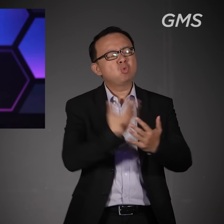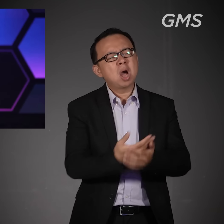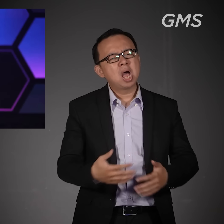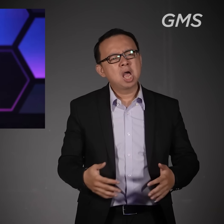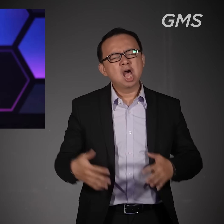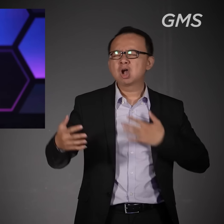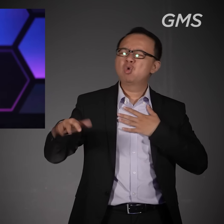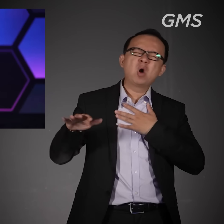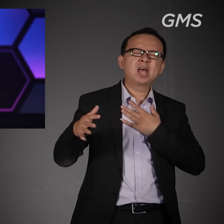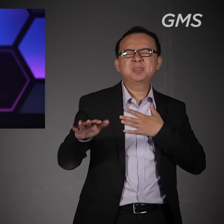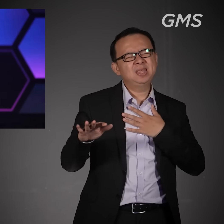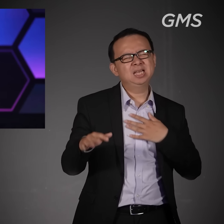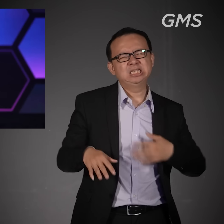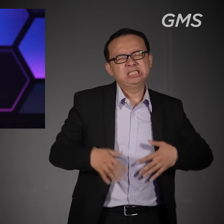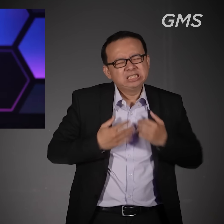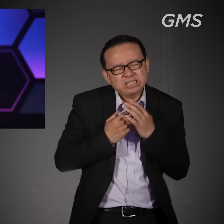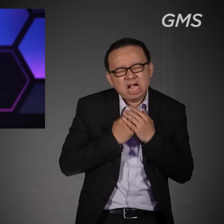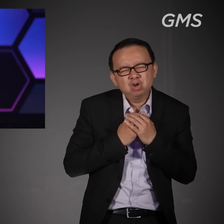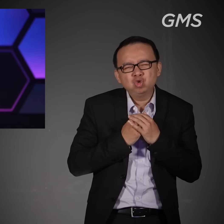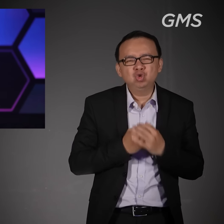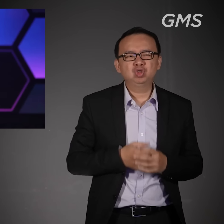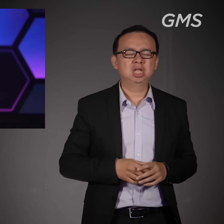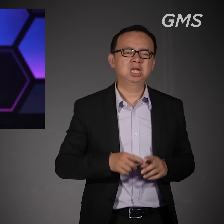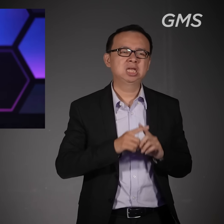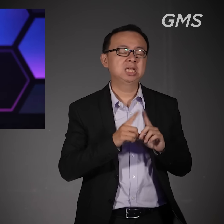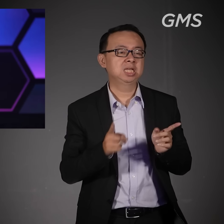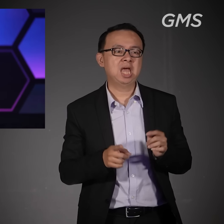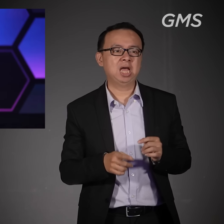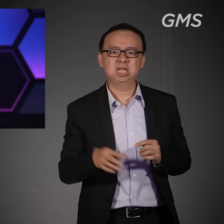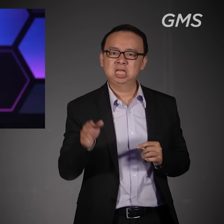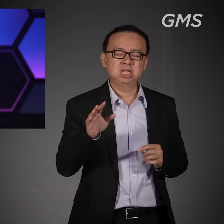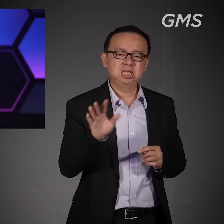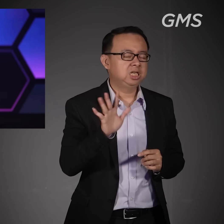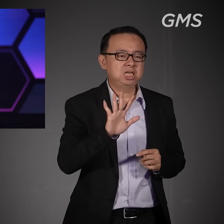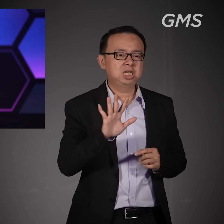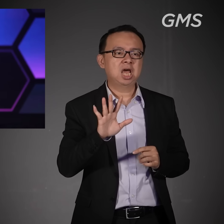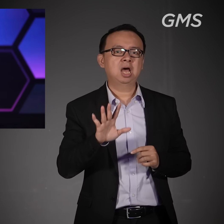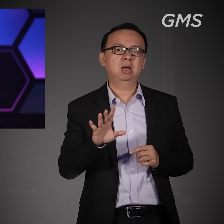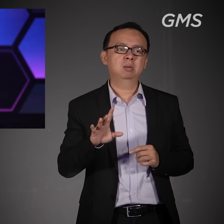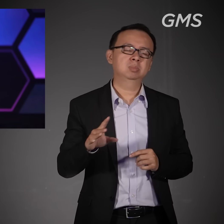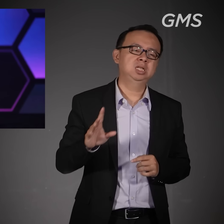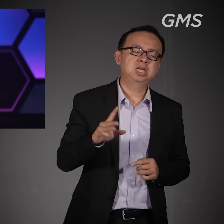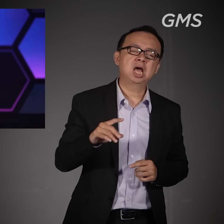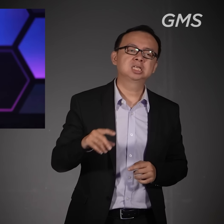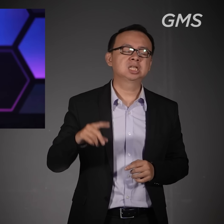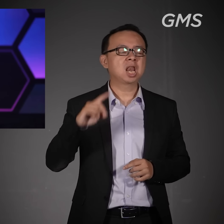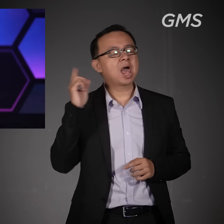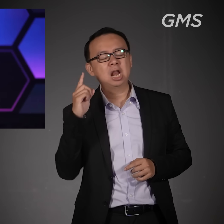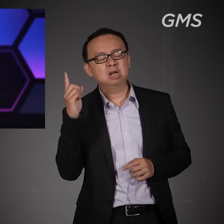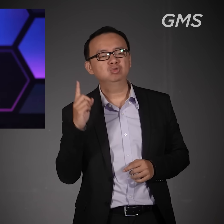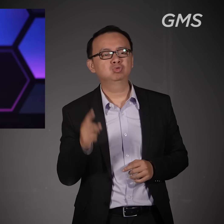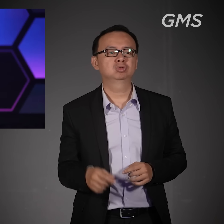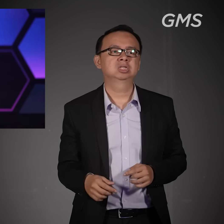kita. Yang tidak tentu teruji, apalagi terbukti.